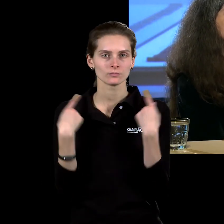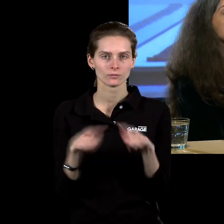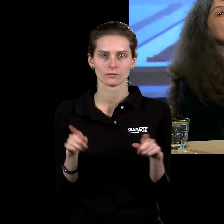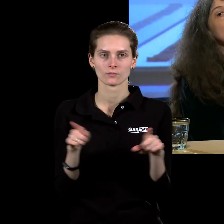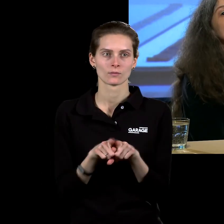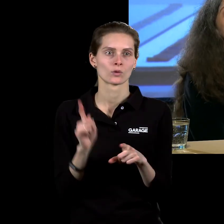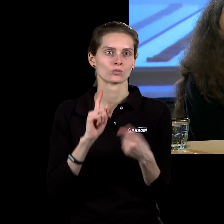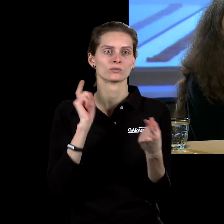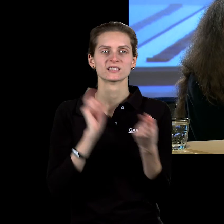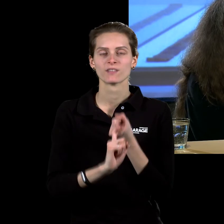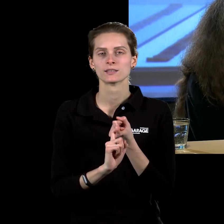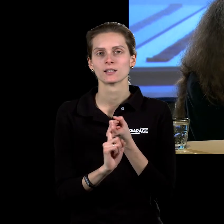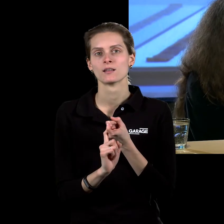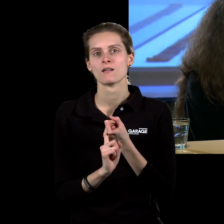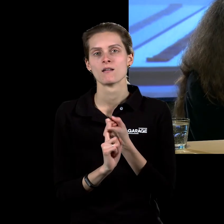что это что-то связано, наверное,